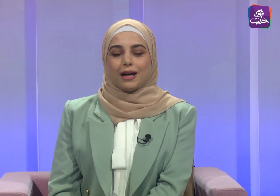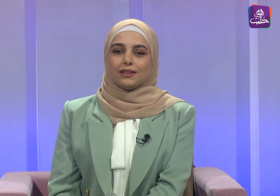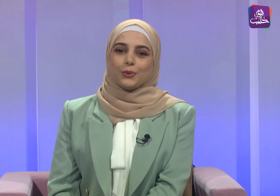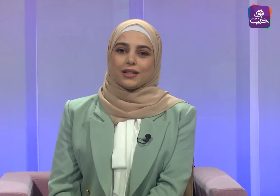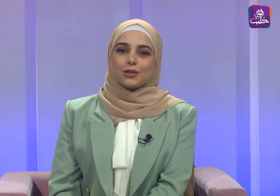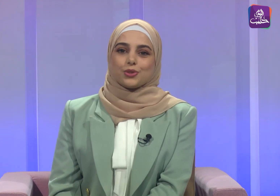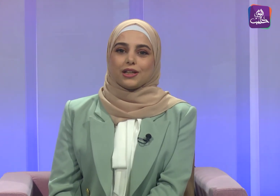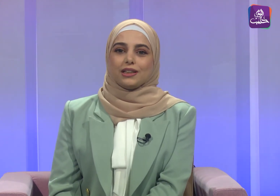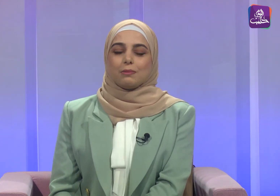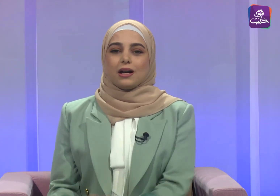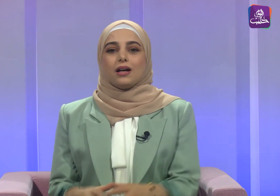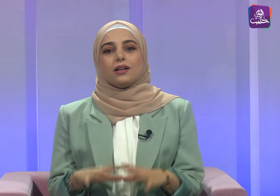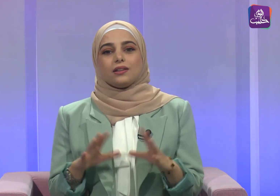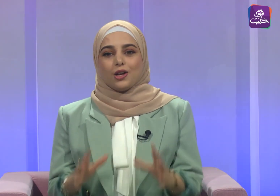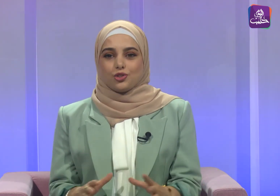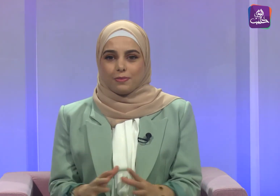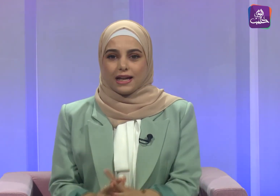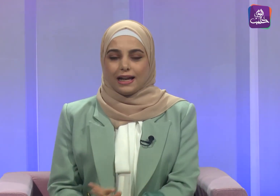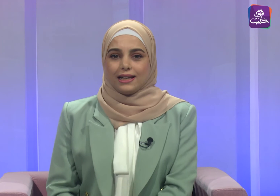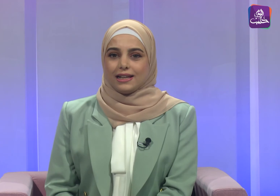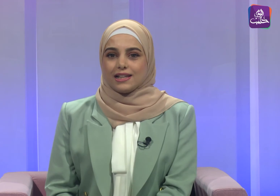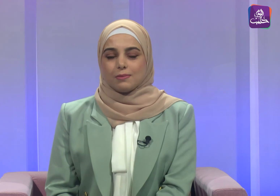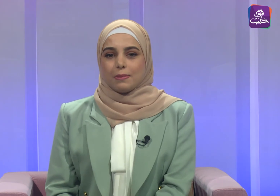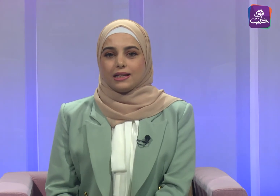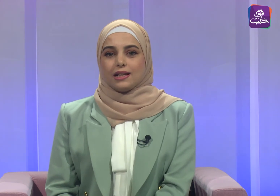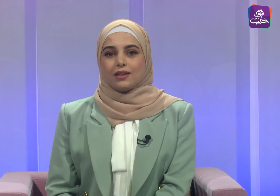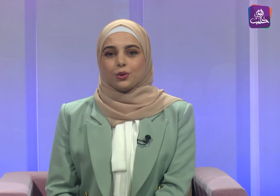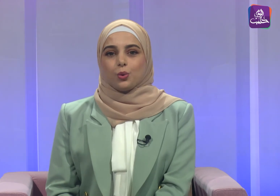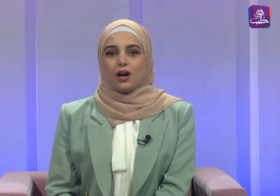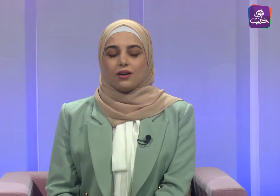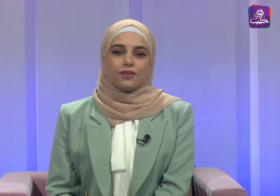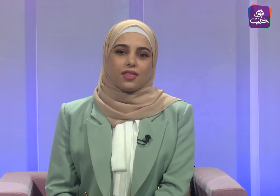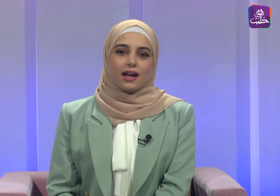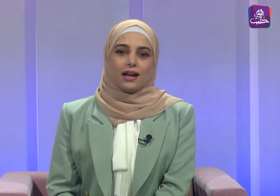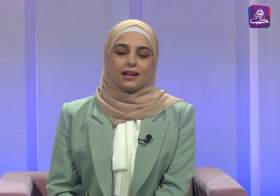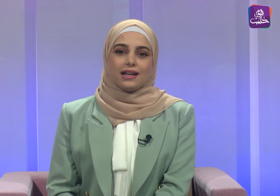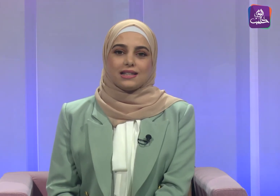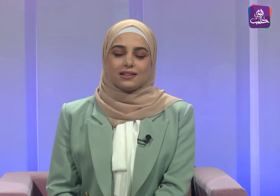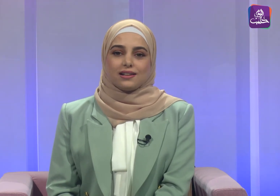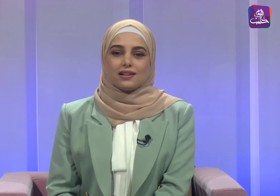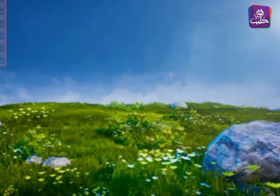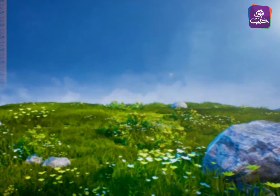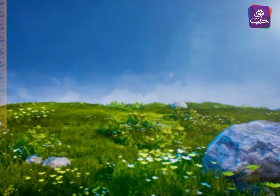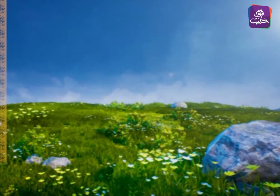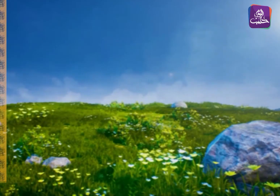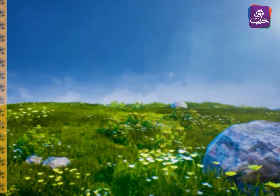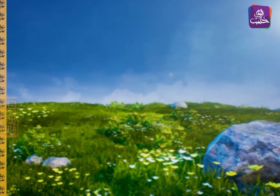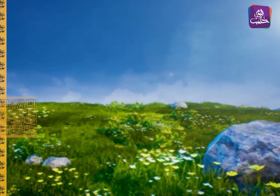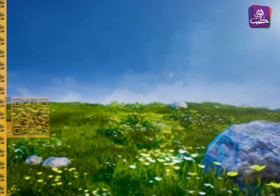دور الزوجة عندما تعصف بالعائلة أزمة مالية كيف تحافظ على استقرار الأسرة للمشاركة